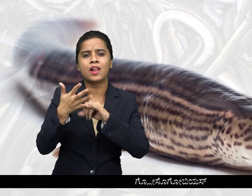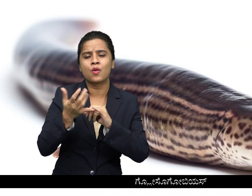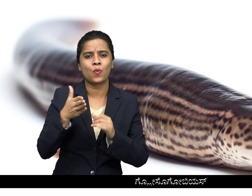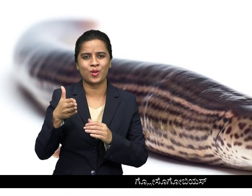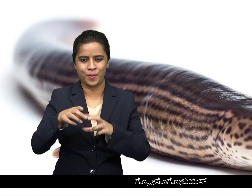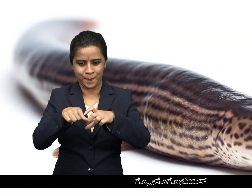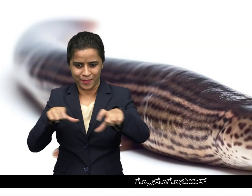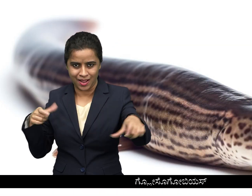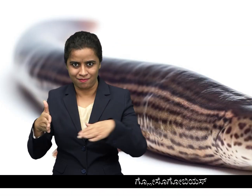ಗ್ಲೋಸೋಗೋಬಿಯನ್.